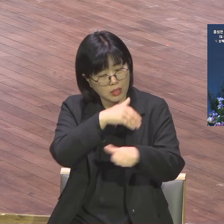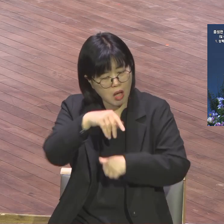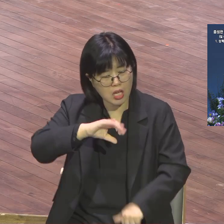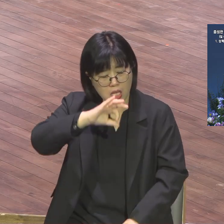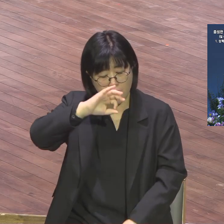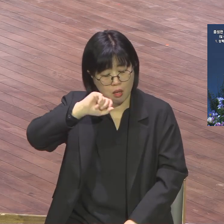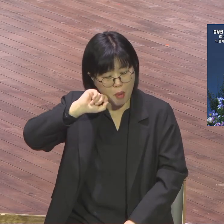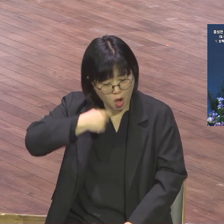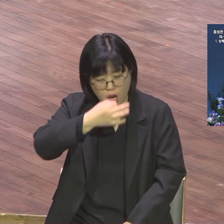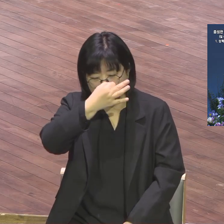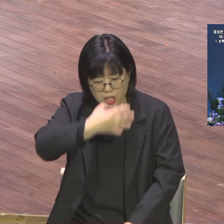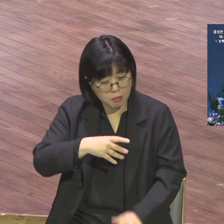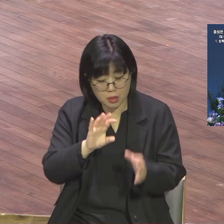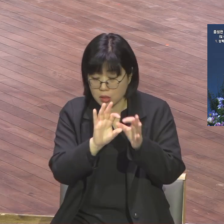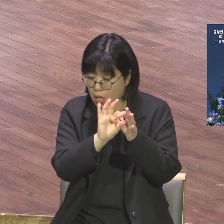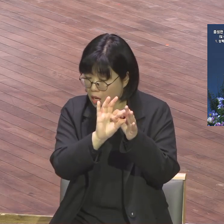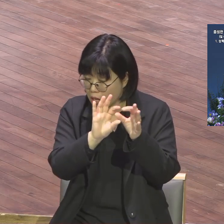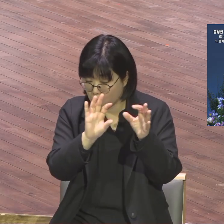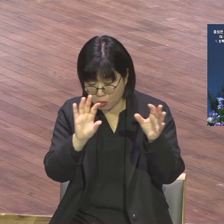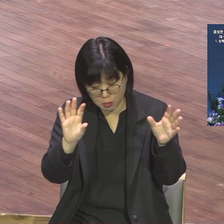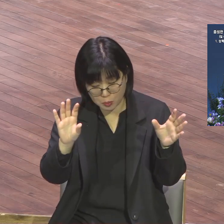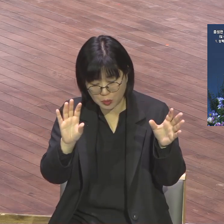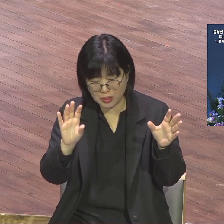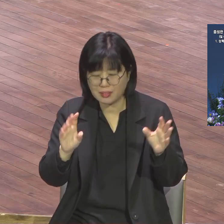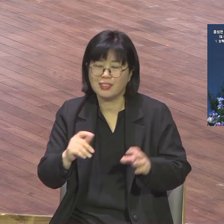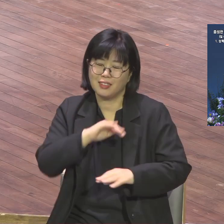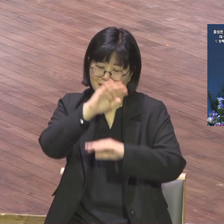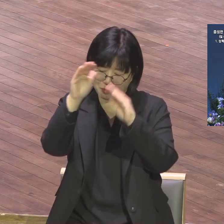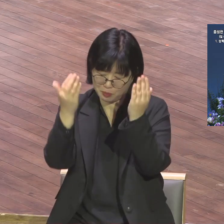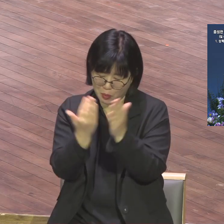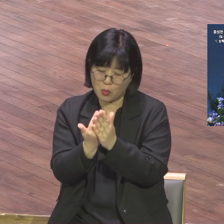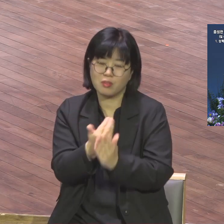아멘. 일체의 비결이에요. 일체.